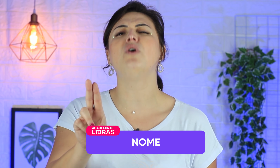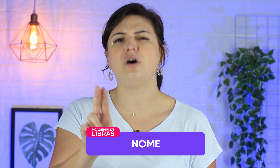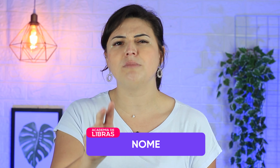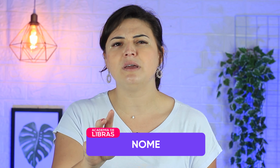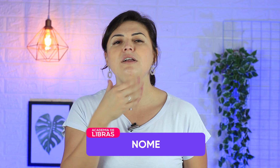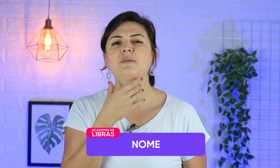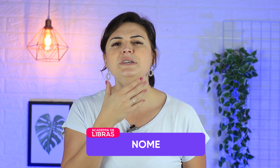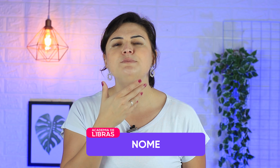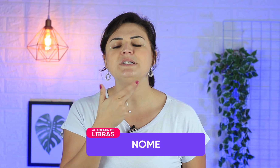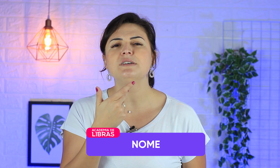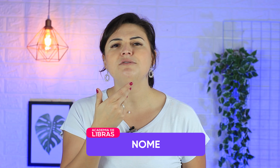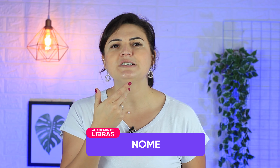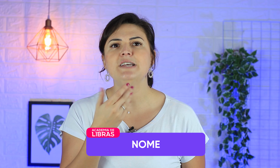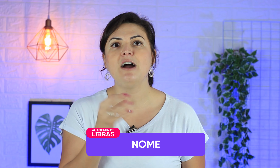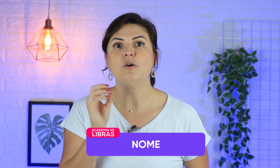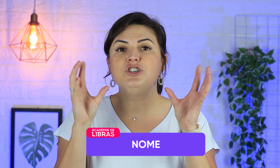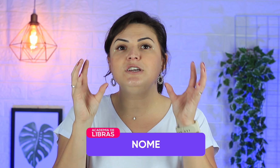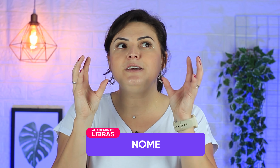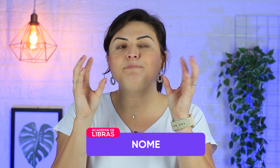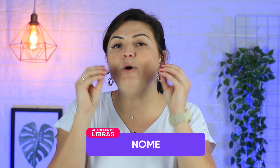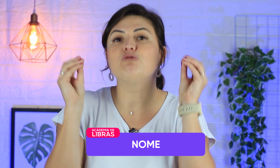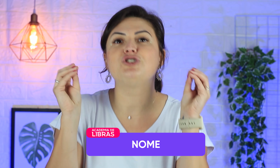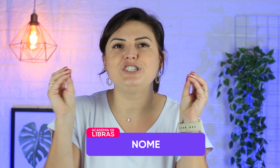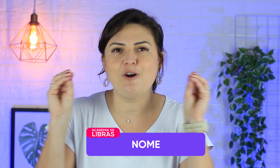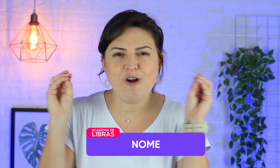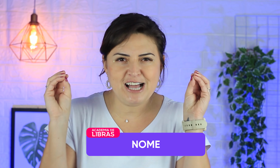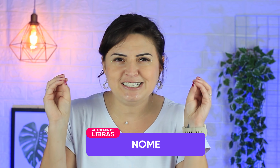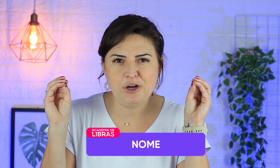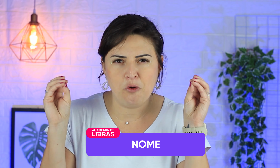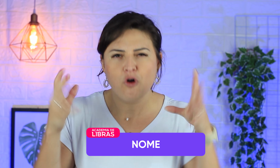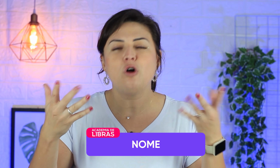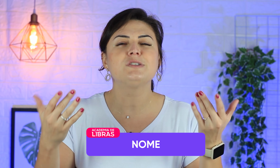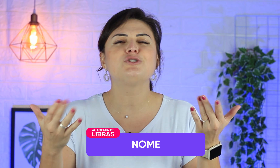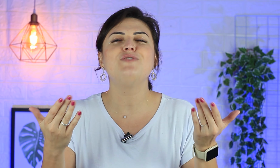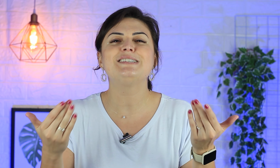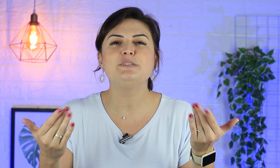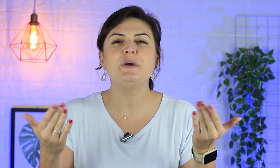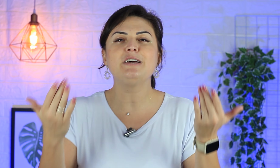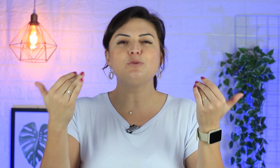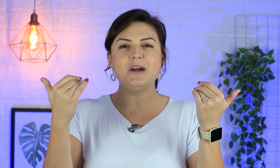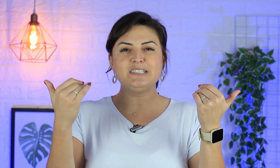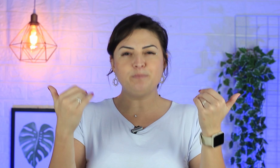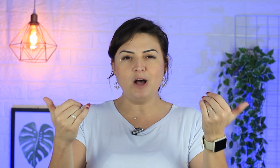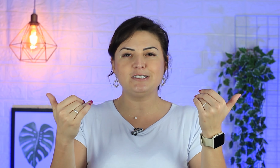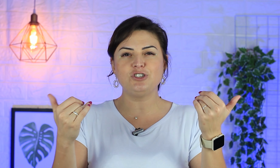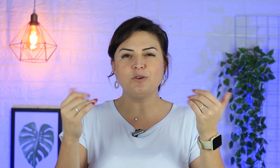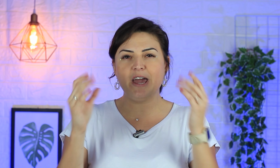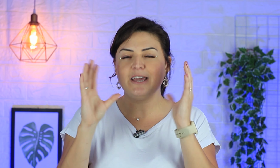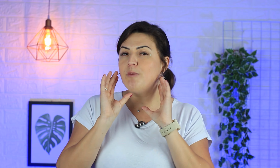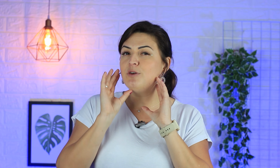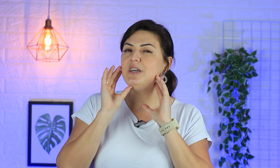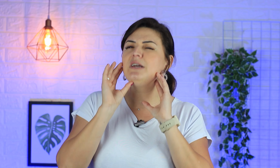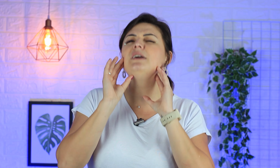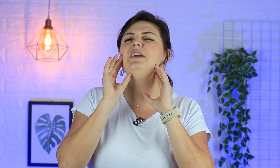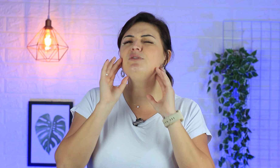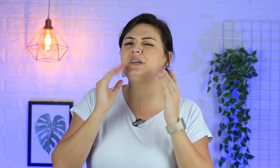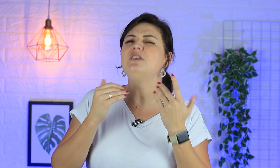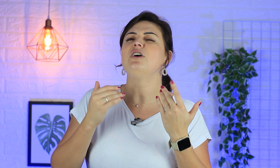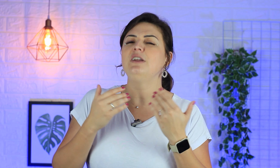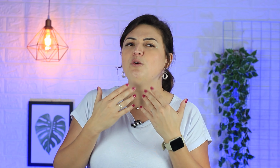nome? Olha a minha expressão facial de ponto de interrogação. Como se eu estivesse esperando uma resposta de alguém. Eu meio que inclino aqui, olha,